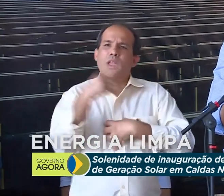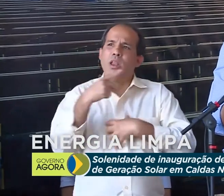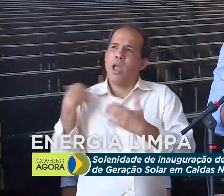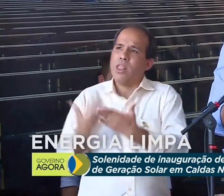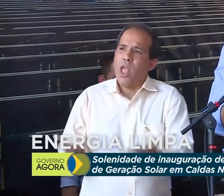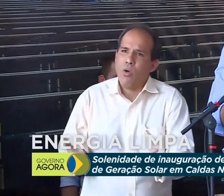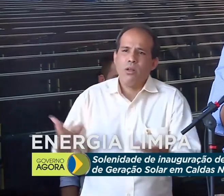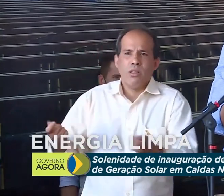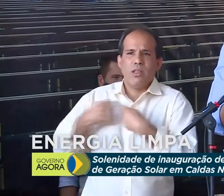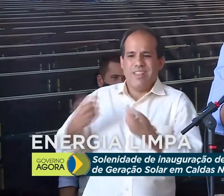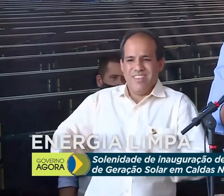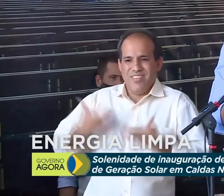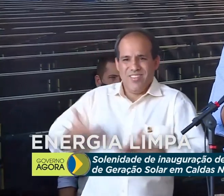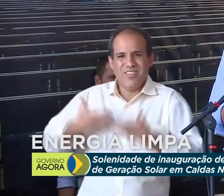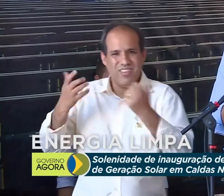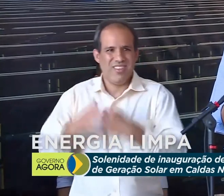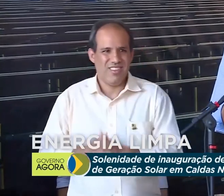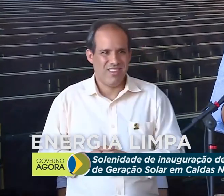momento.